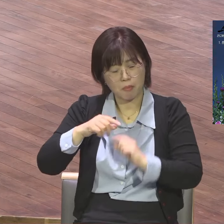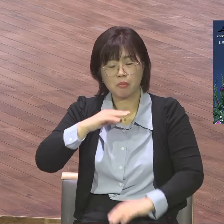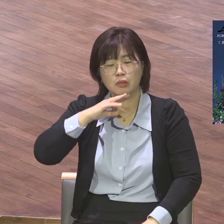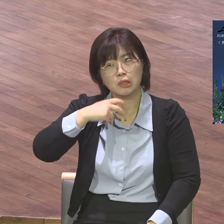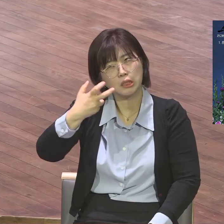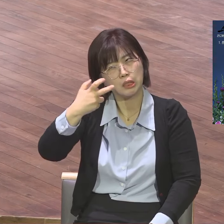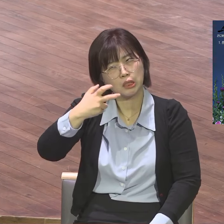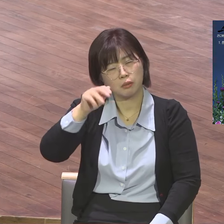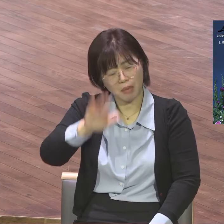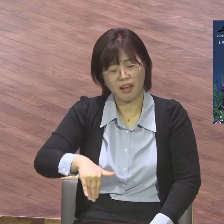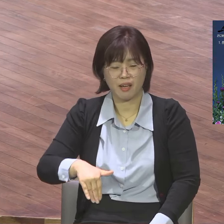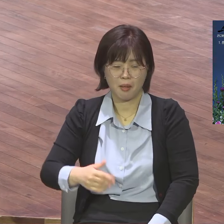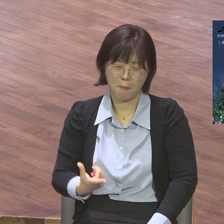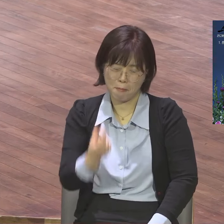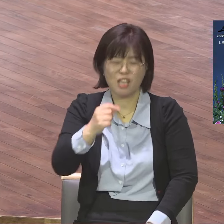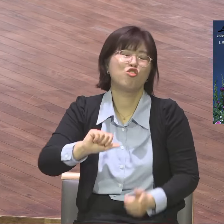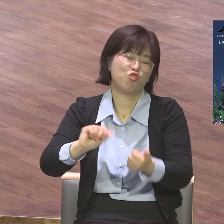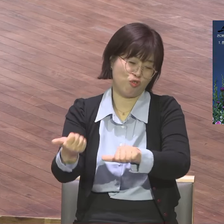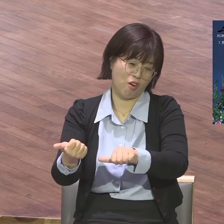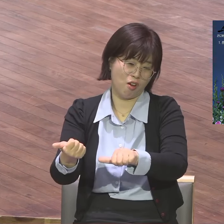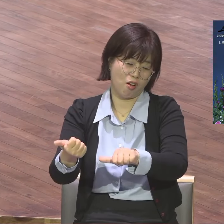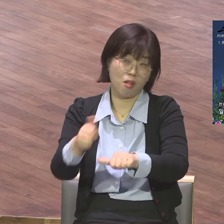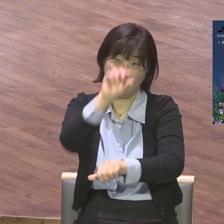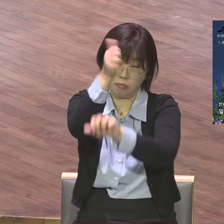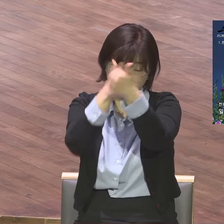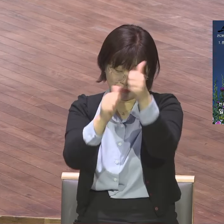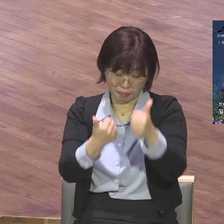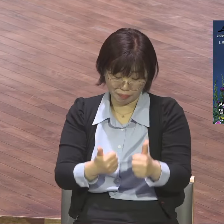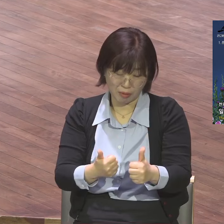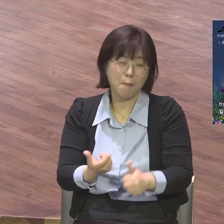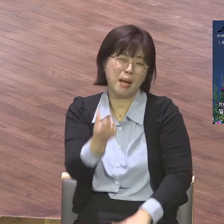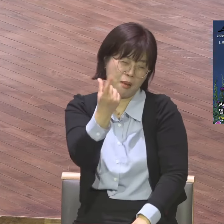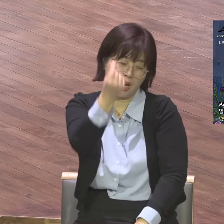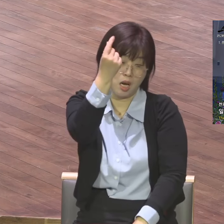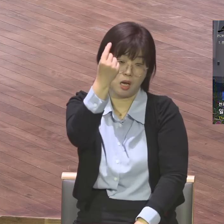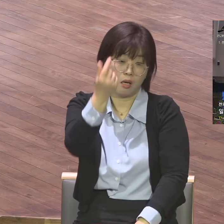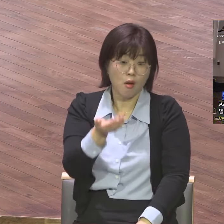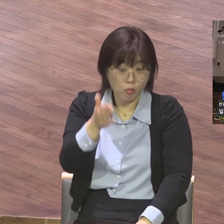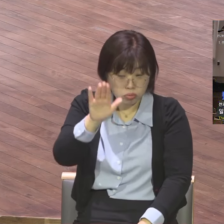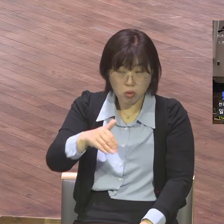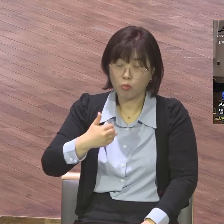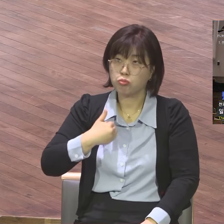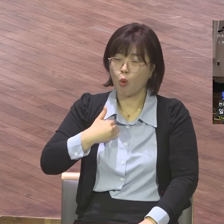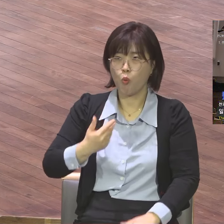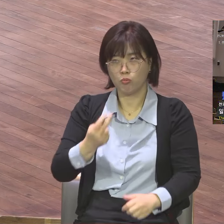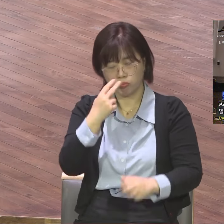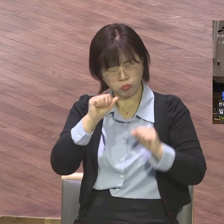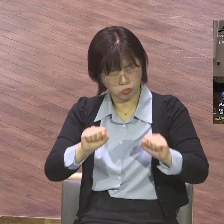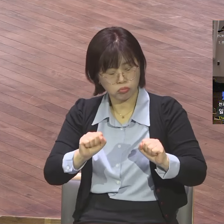전도서는요 이렇게 결론을 냅니다. 이래 결국은 다 들었으니